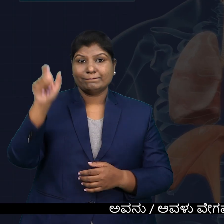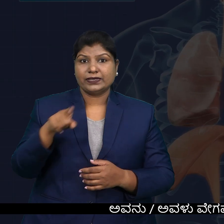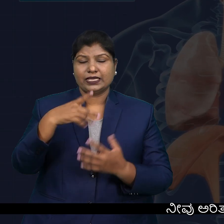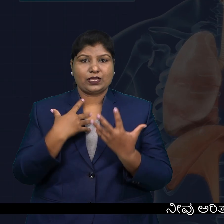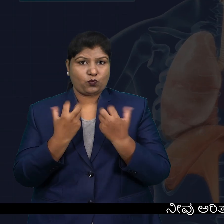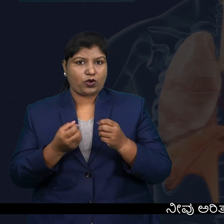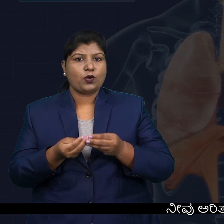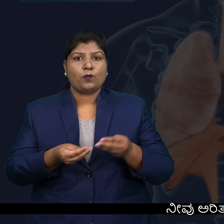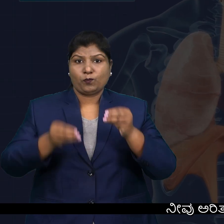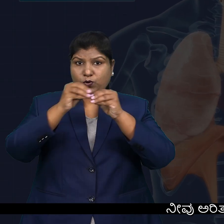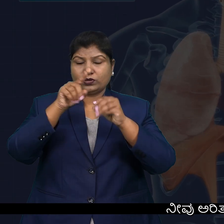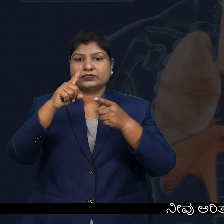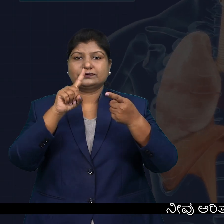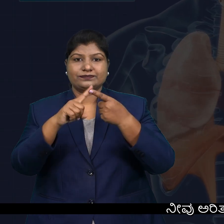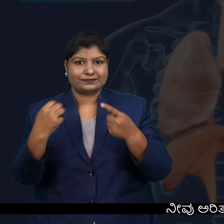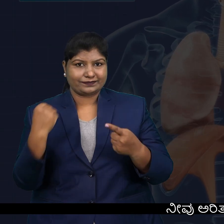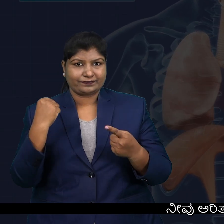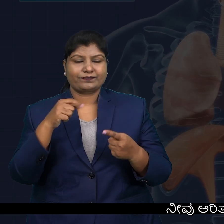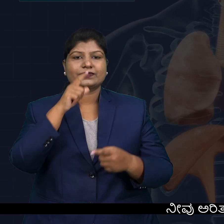ಎಂದು ನೀವು ಅರಿತುಕೊಂಡಿರಬೇಕು.